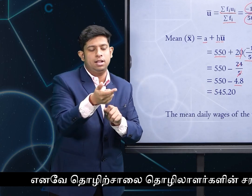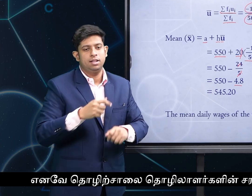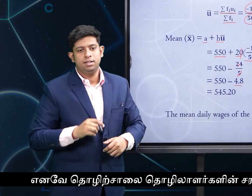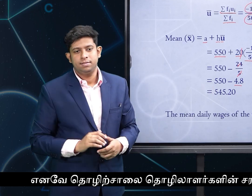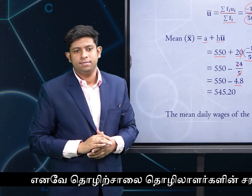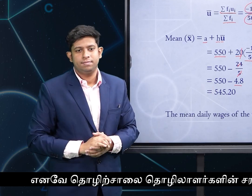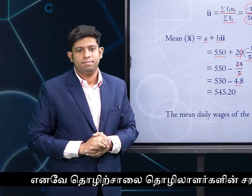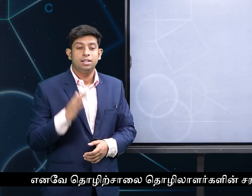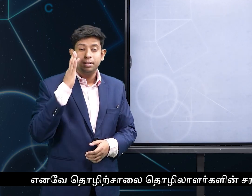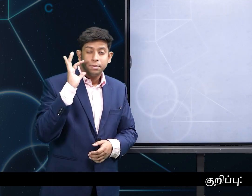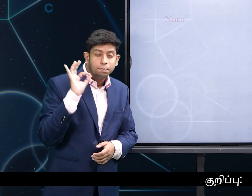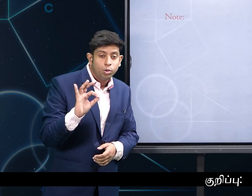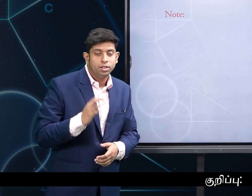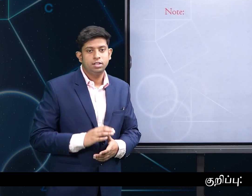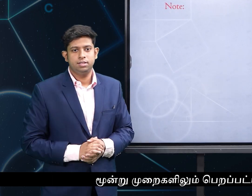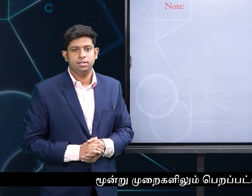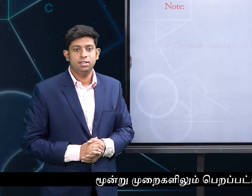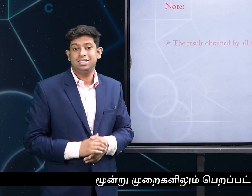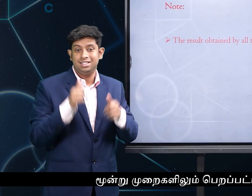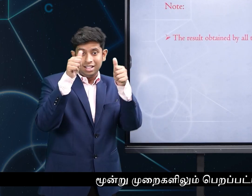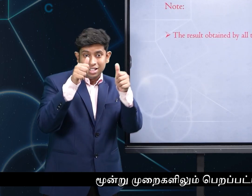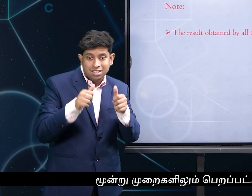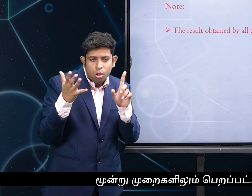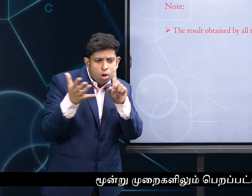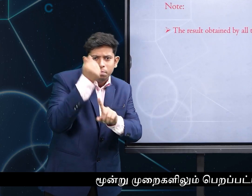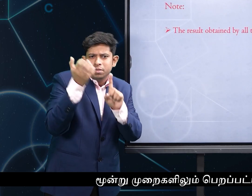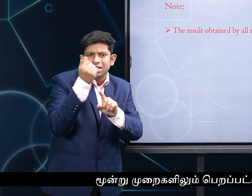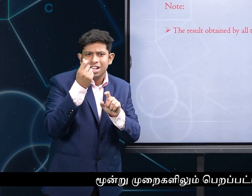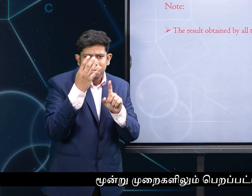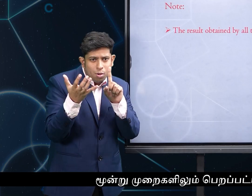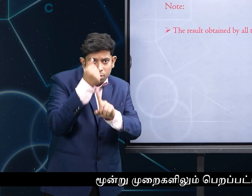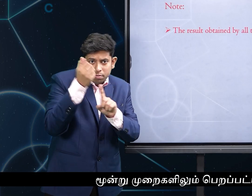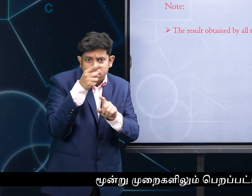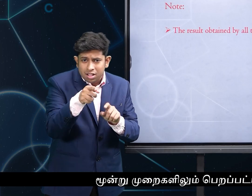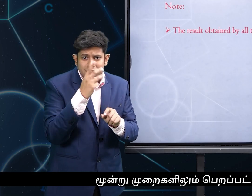545.20 ரூபாய். குறிப்பு: 3 முறைகளிலும் பெறப்பட்ட முடிவு ஒன்றுதான்.